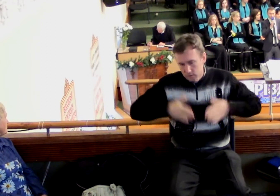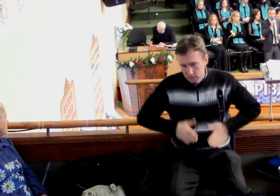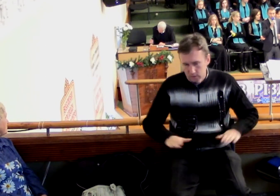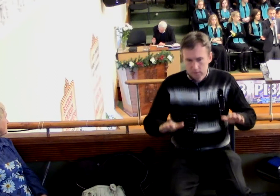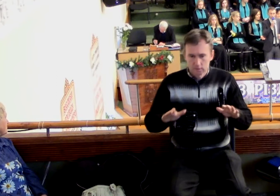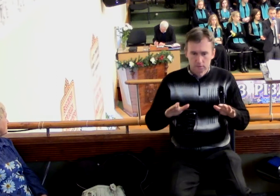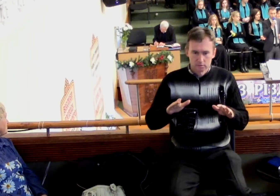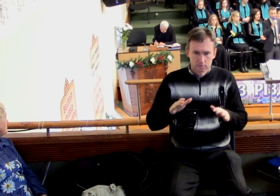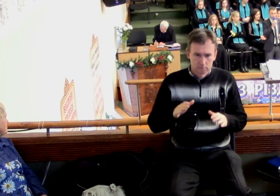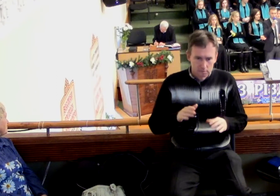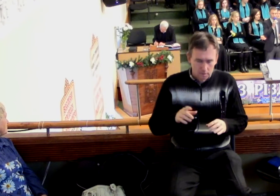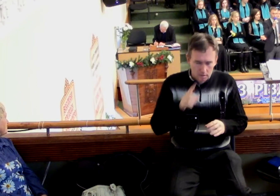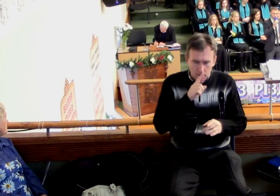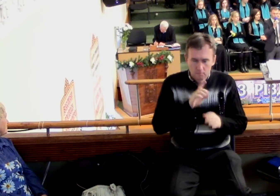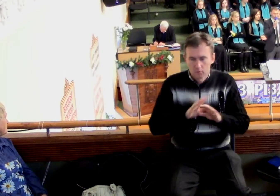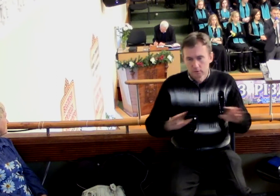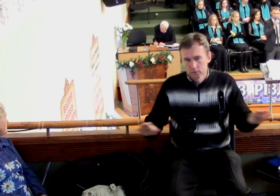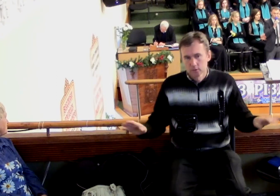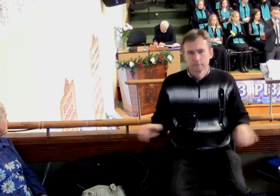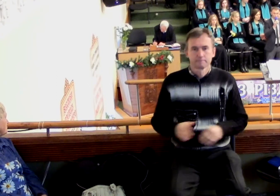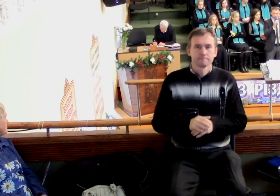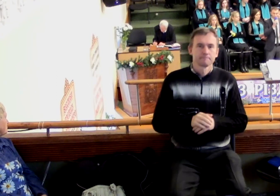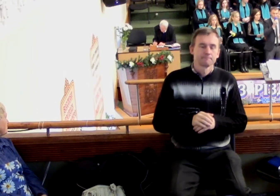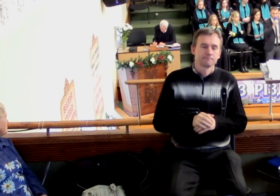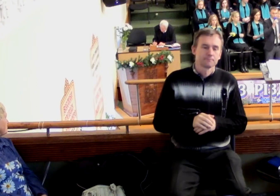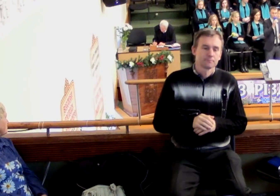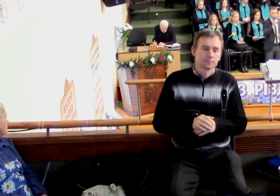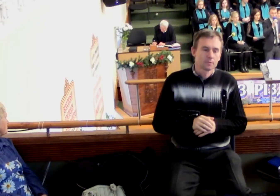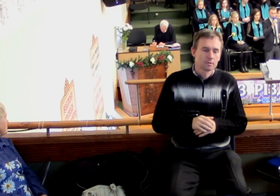Святого Анца не молчи.